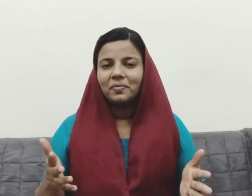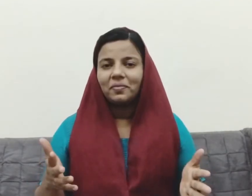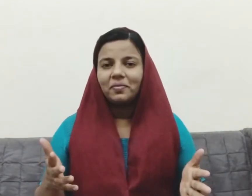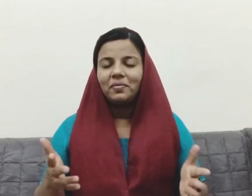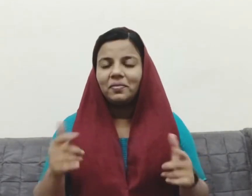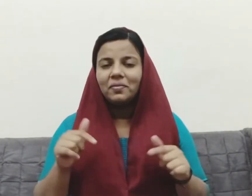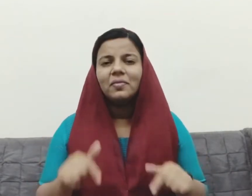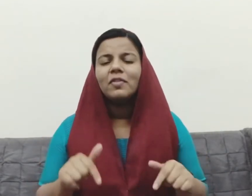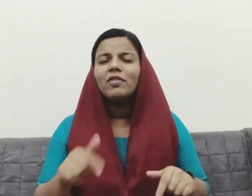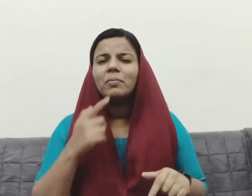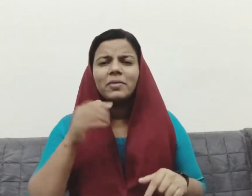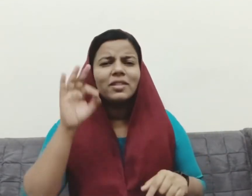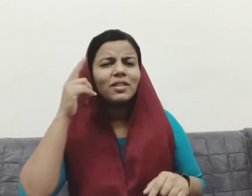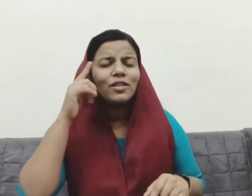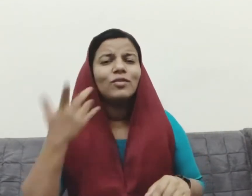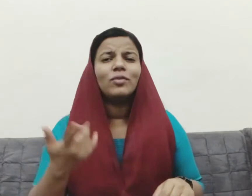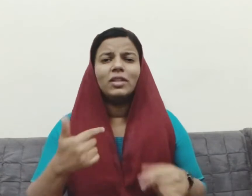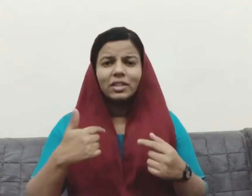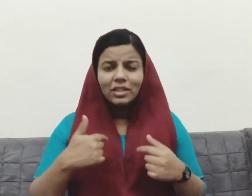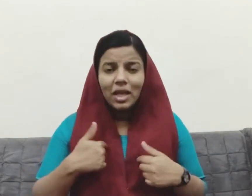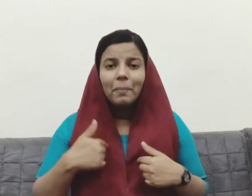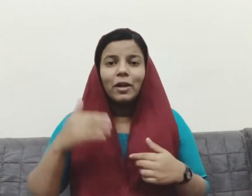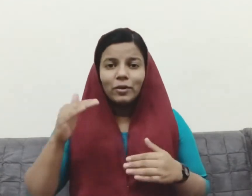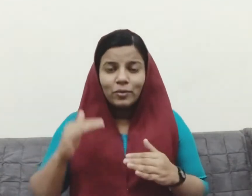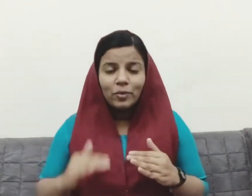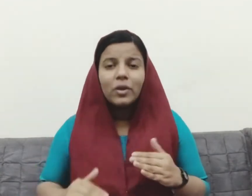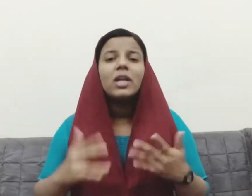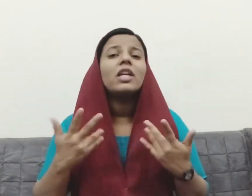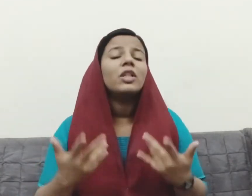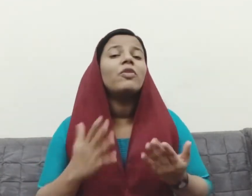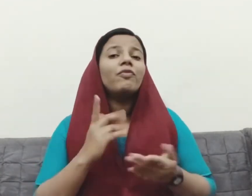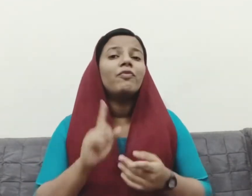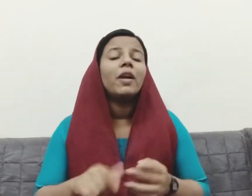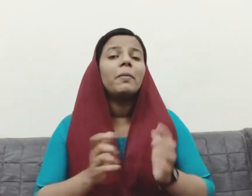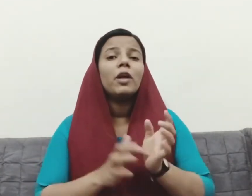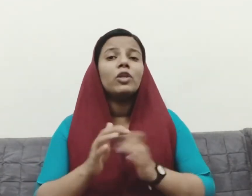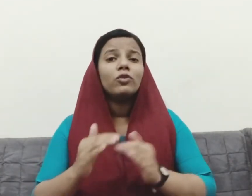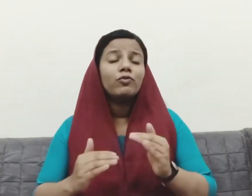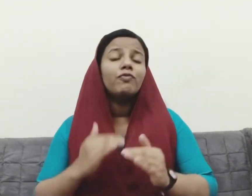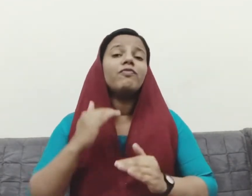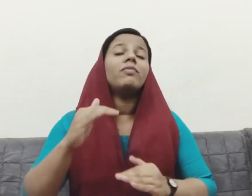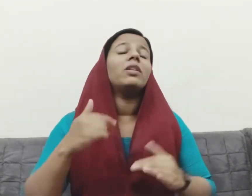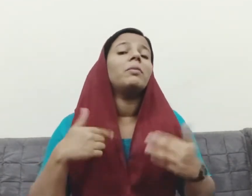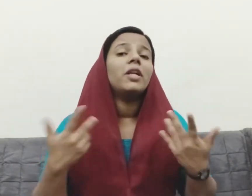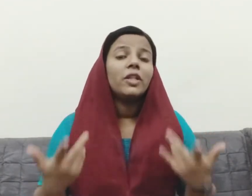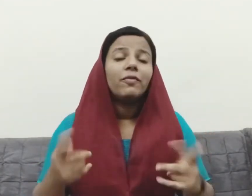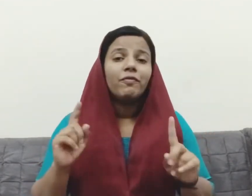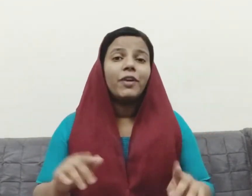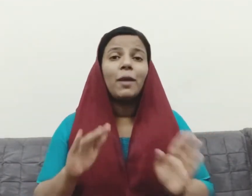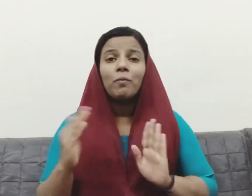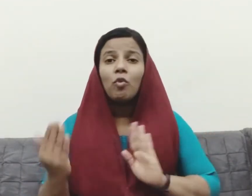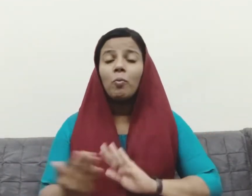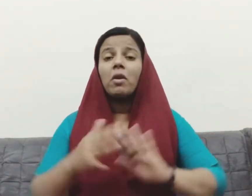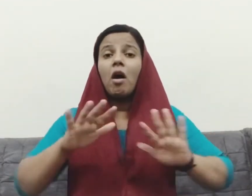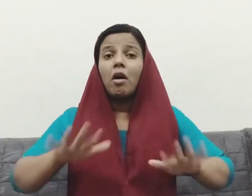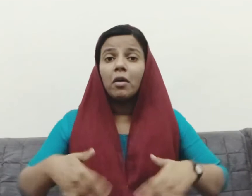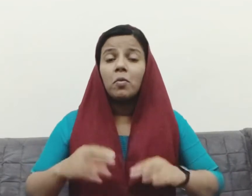അപ്പം ഇവിടെ എന്തുവാ മനസ്സിലാക്കുന്നത്, അതായത് നമ്മൾ കുറയണമെങ്കിൽ, ക്രിസ്തു നമ്മളിൽ വളരണമെങ്കിൽ ഭൗമികമായ